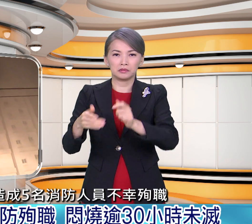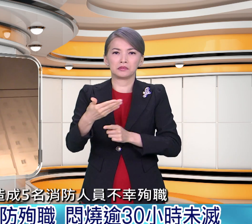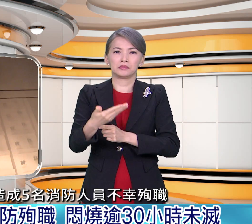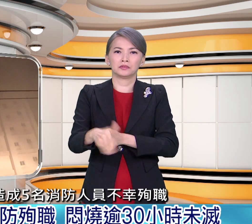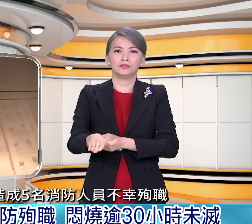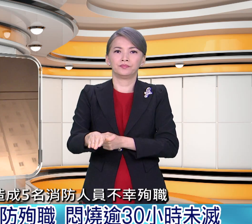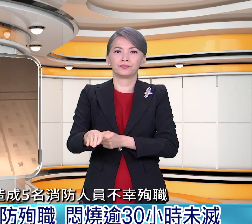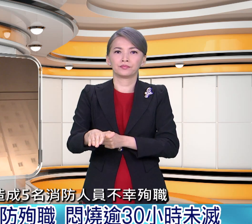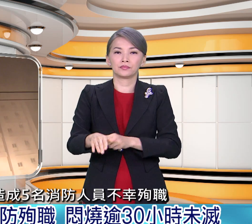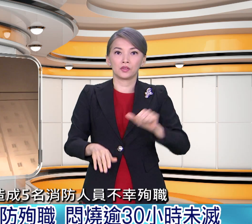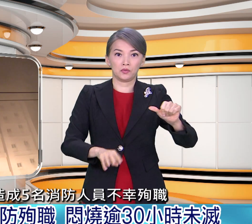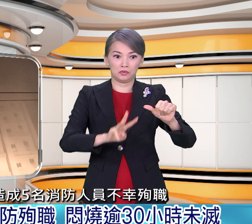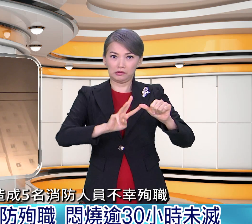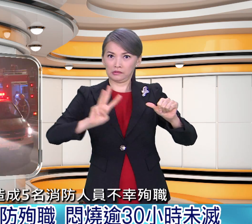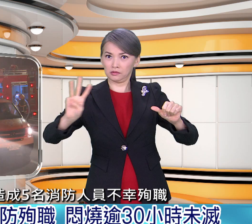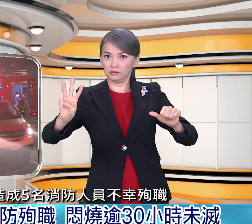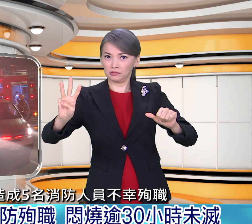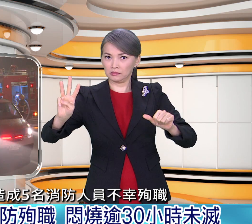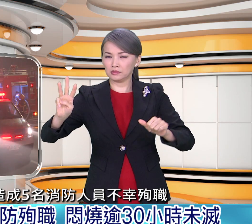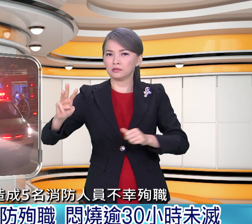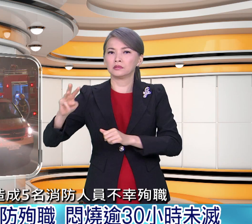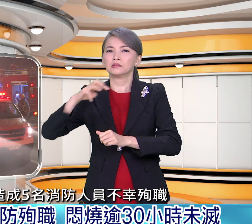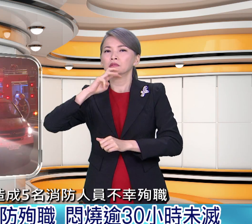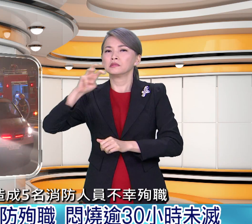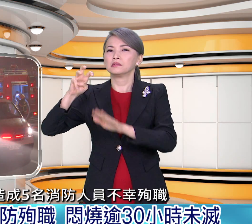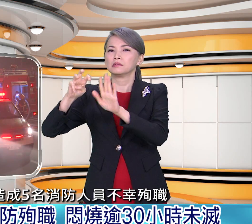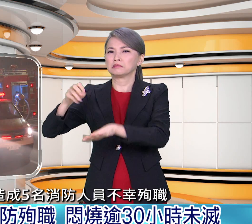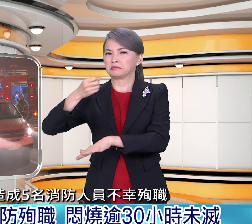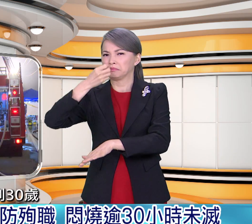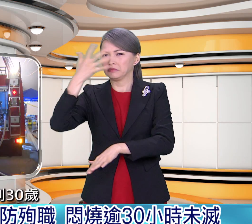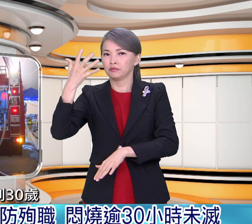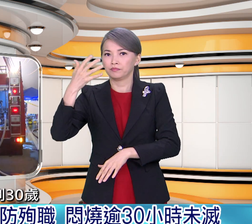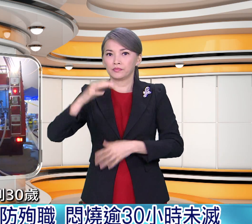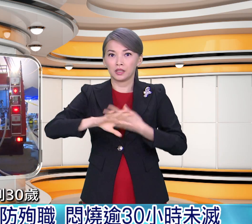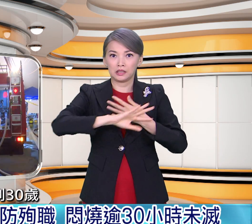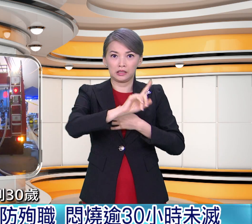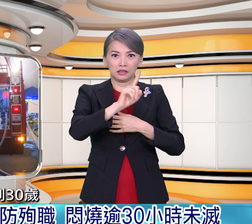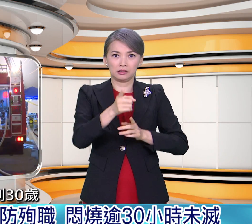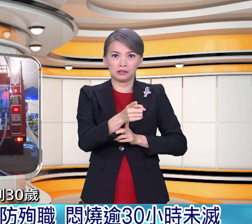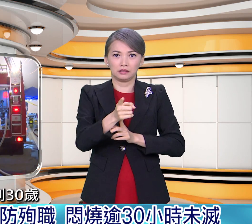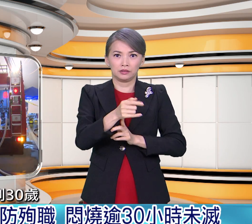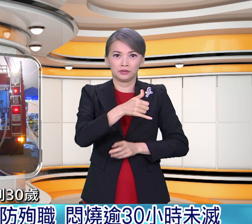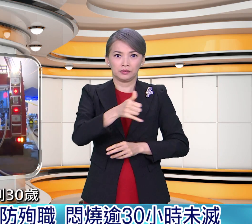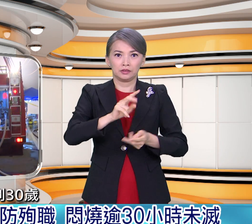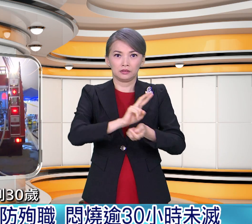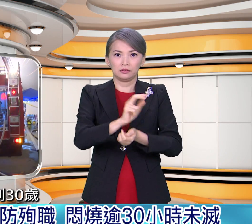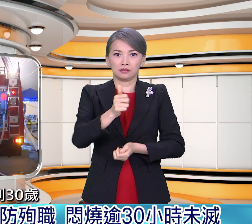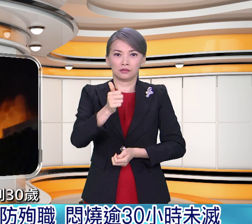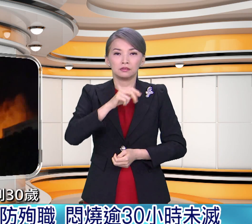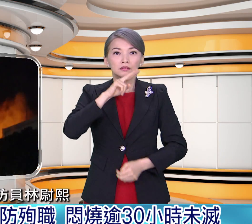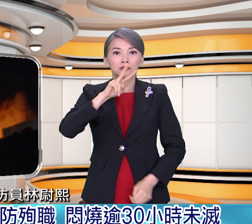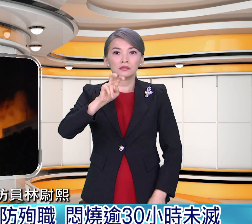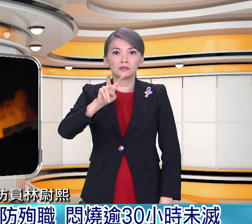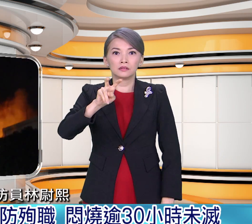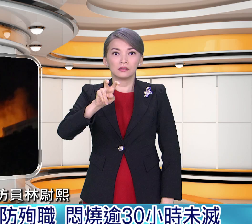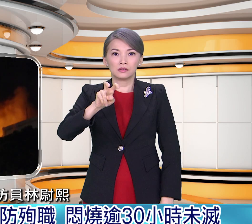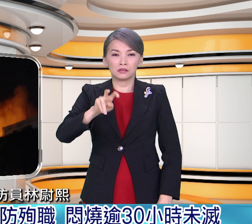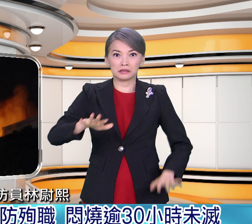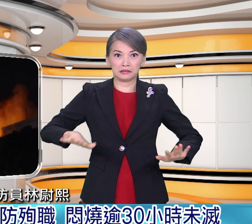共造成了5名消防人员不幸殉职，其中3个人都不到30岁。另一名22岁